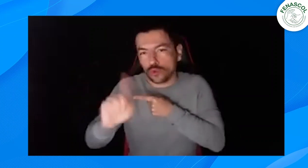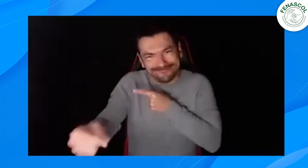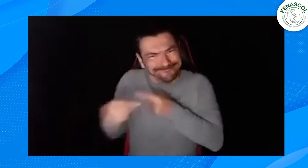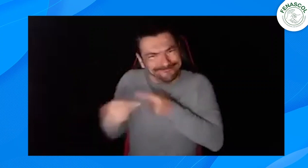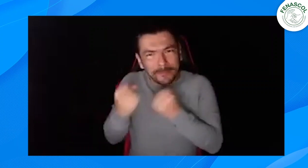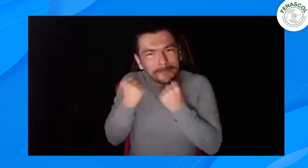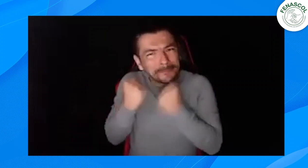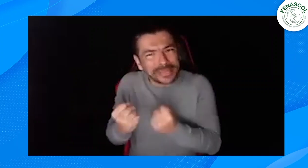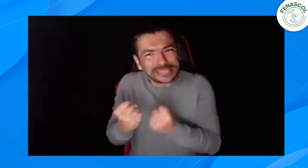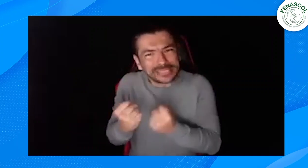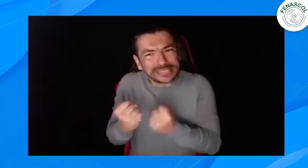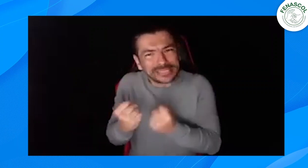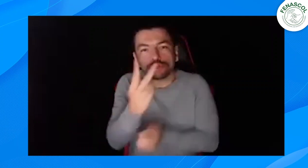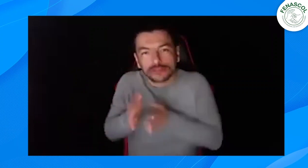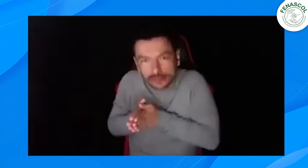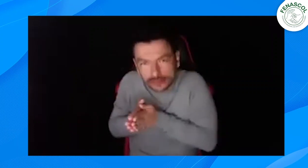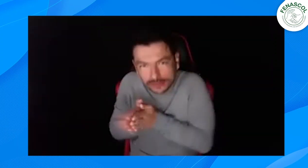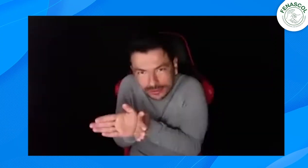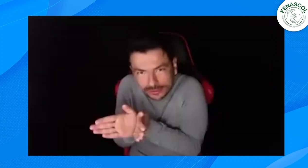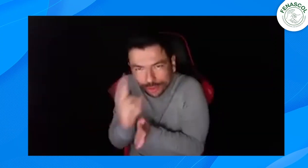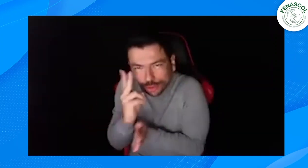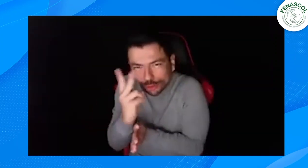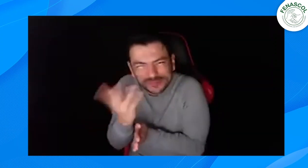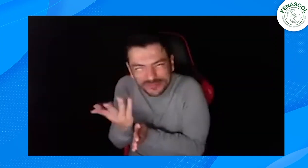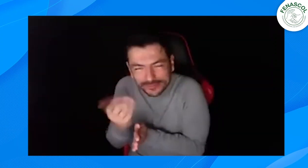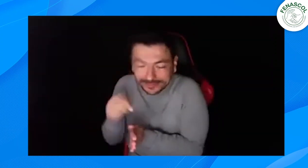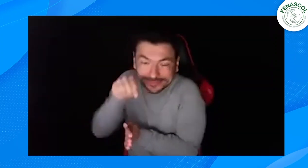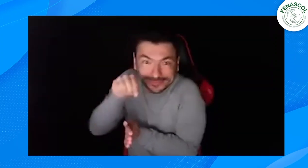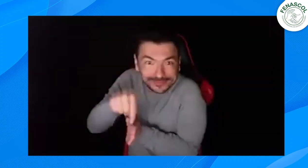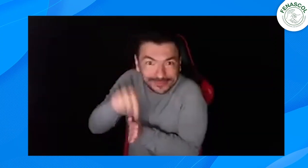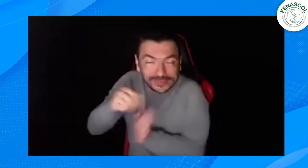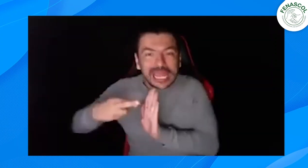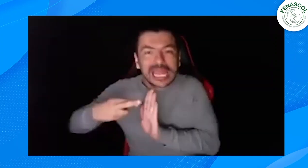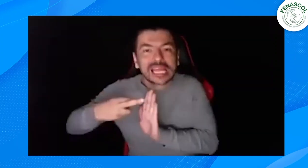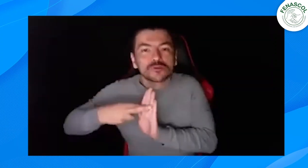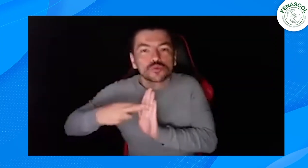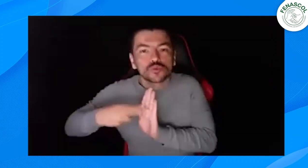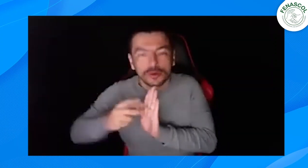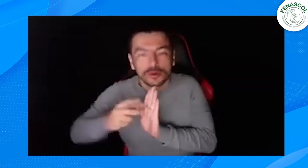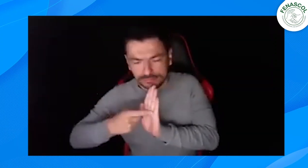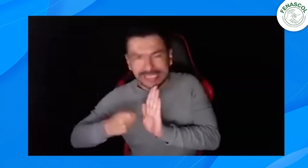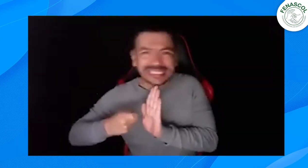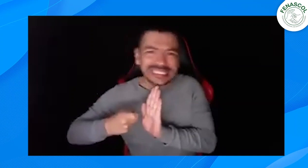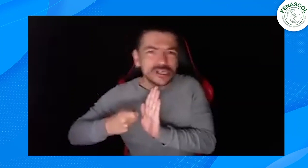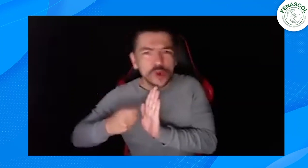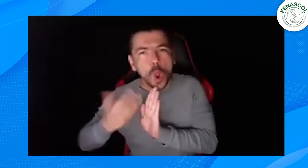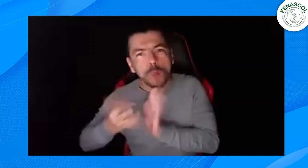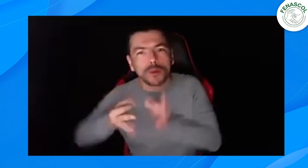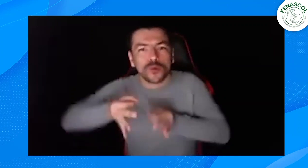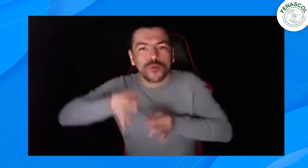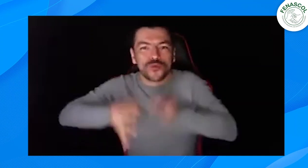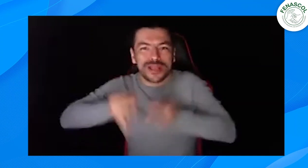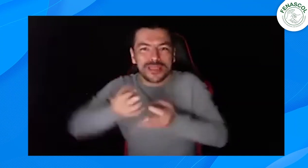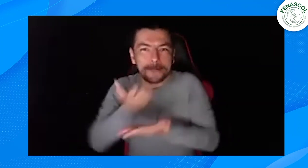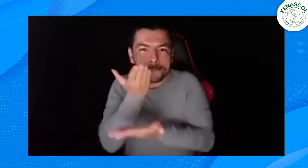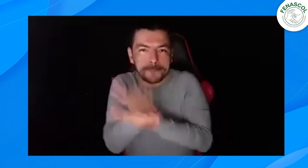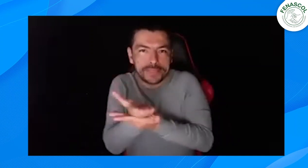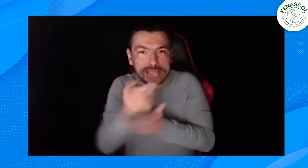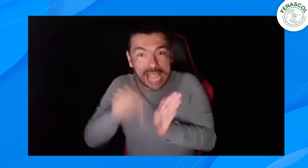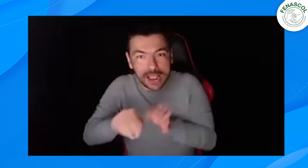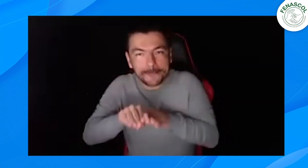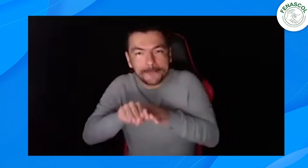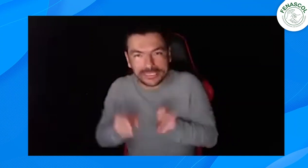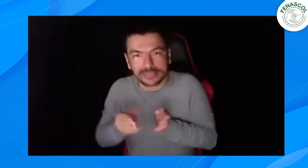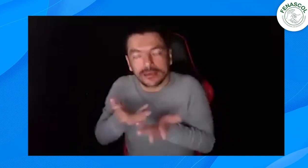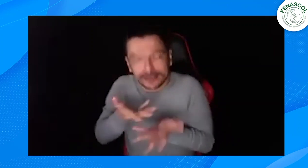es que no vamos a esperar hasta agosto queremos hacer claridad en que el tema de la viabilidad jurídica de